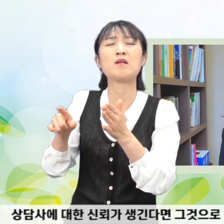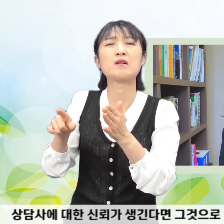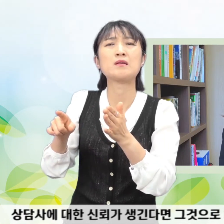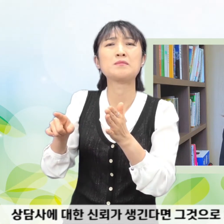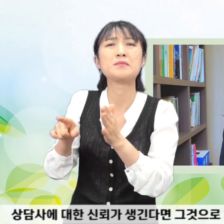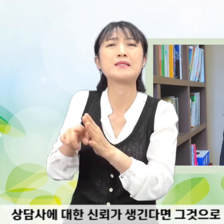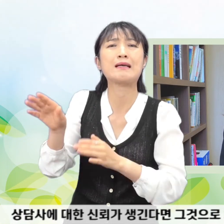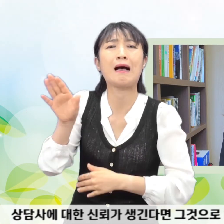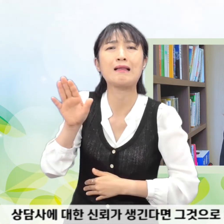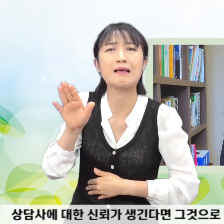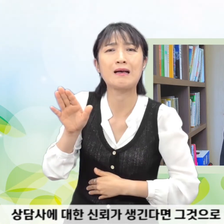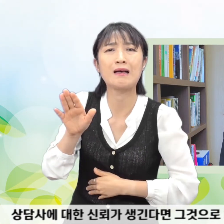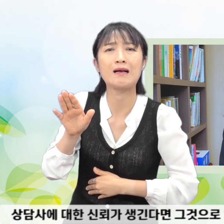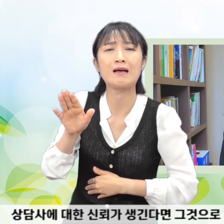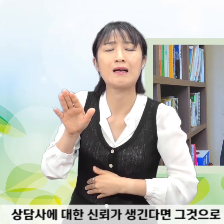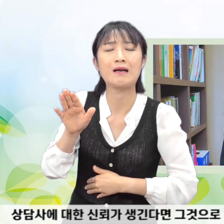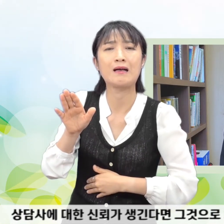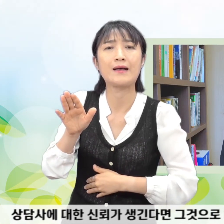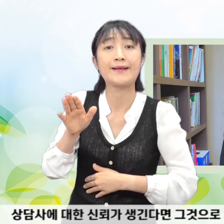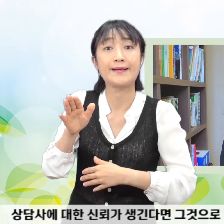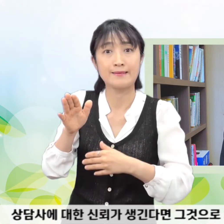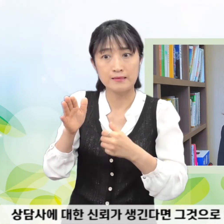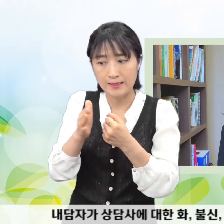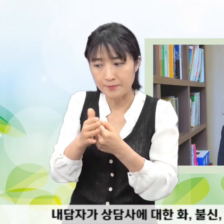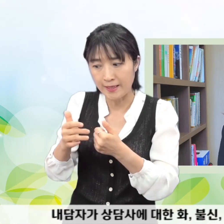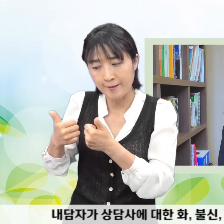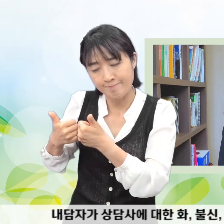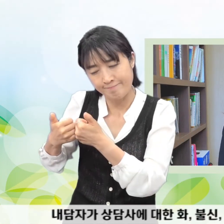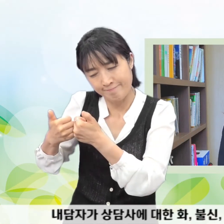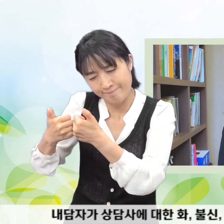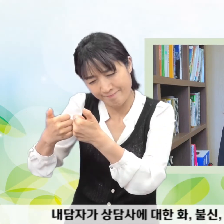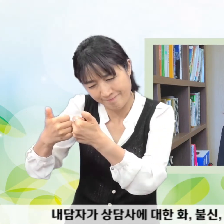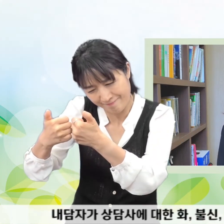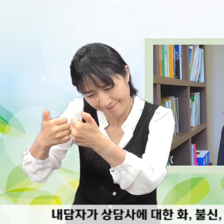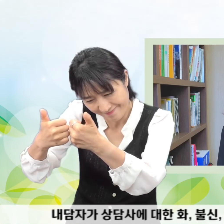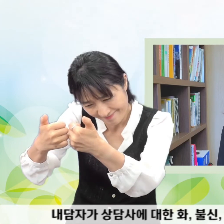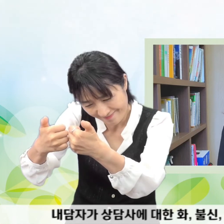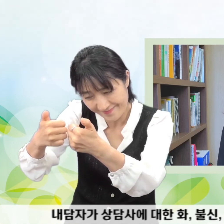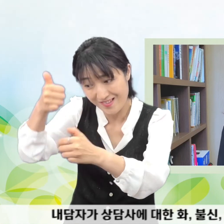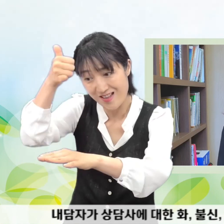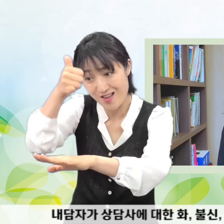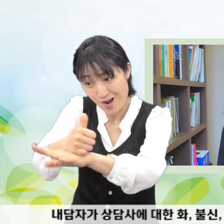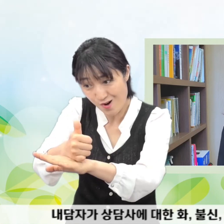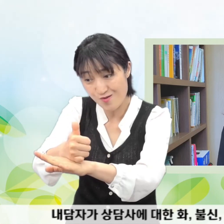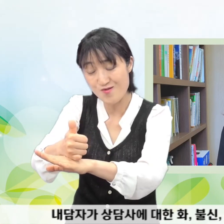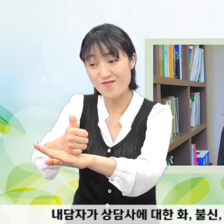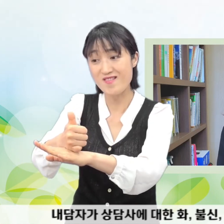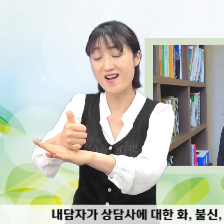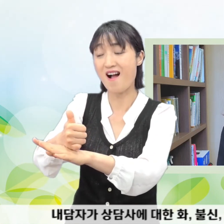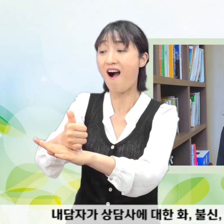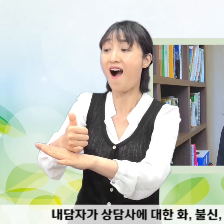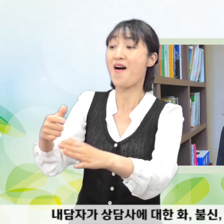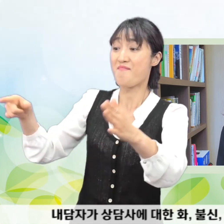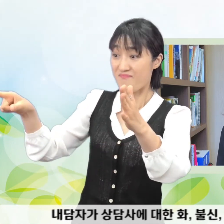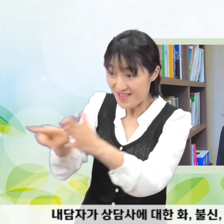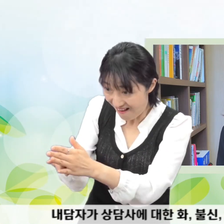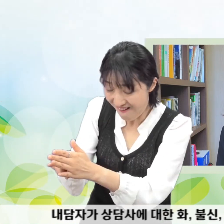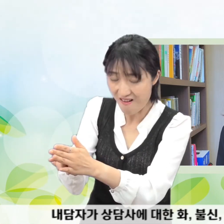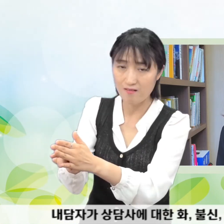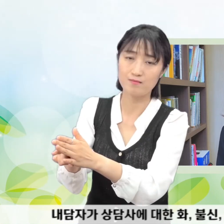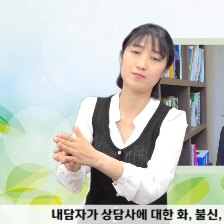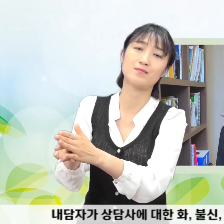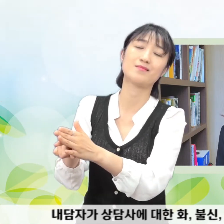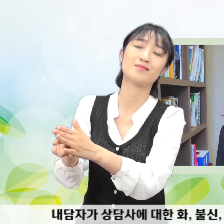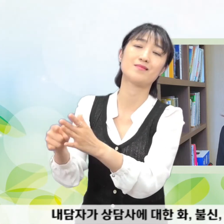그것으로 치료는 끝이 난다라고 볼 수 있습니다. 이제 상담 장면에서 내담자가 상담사에 대한 불심,